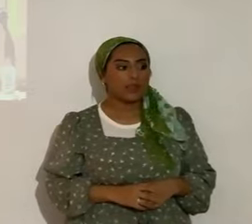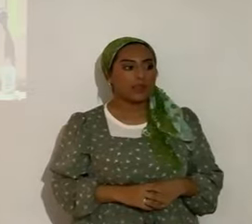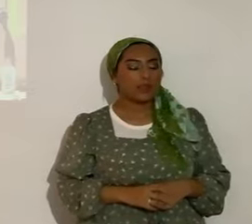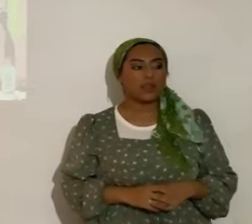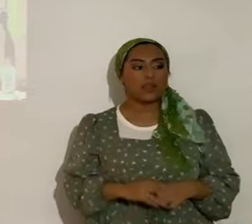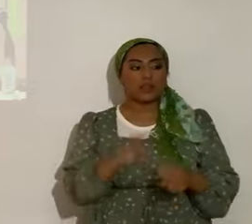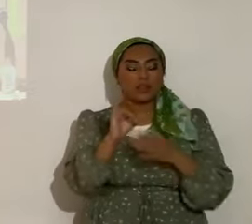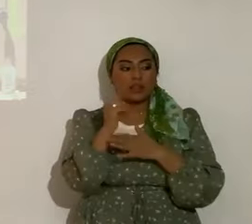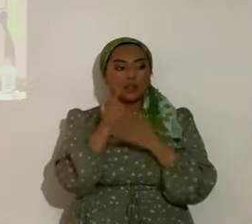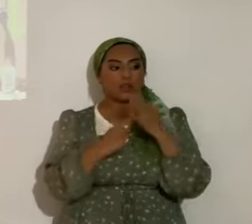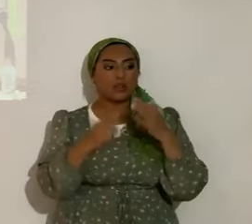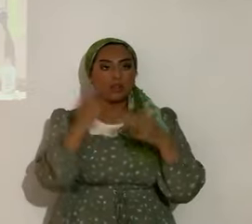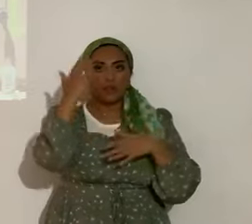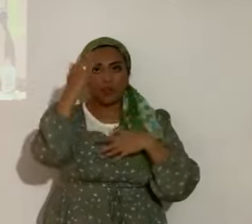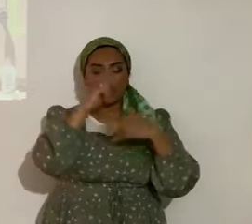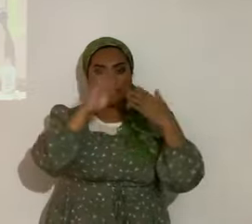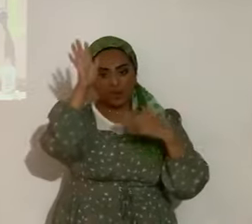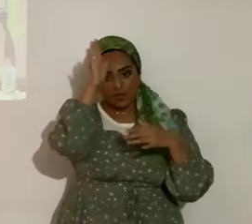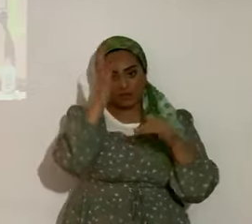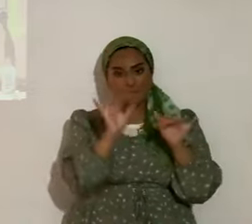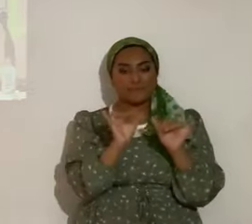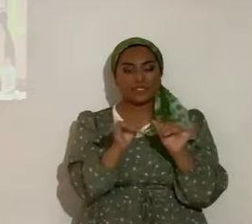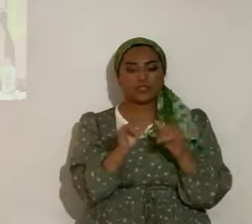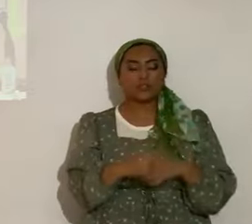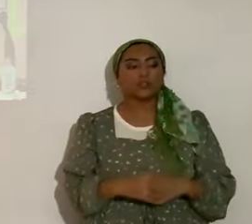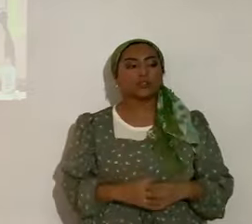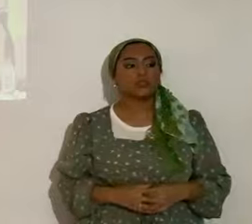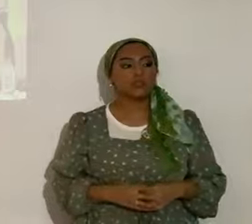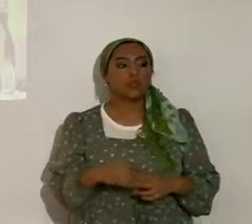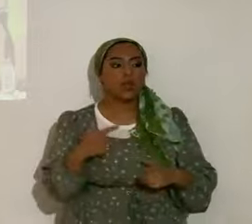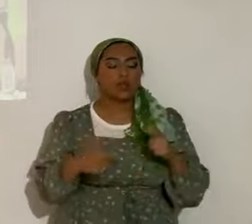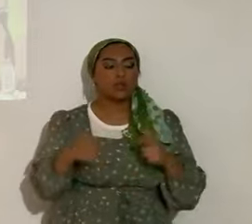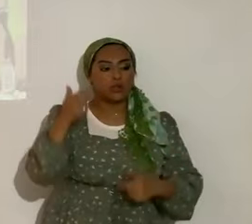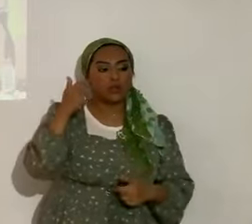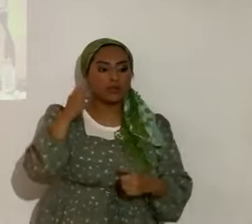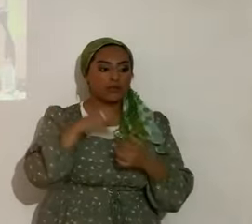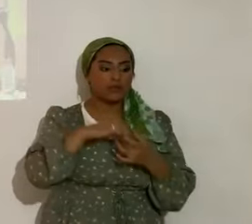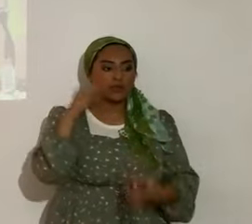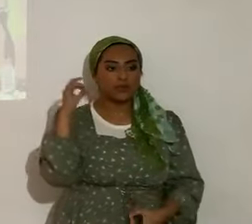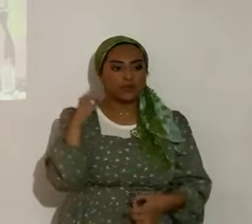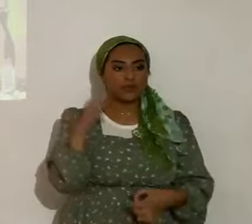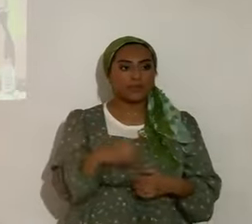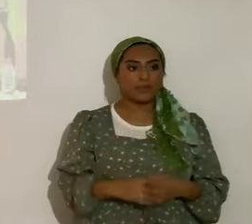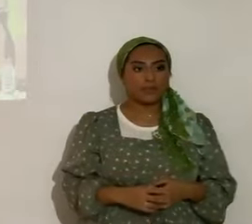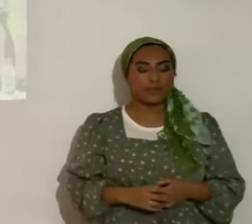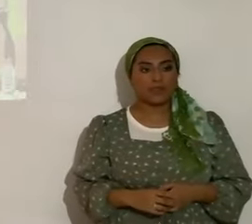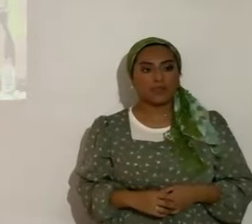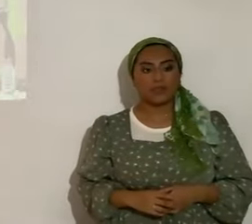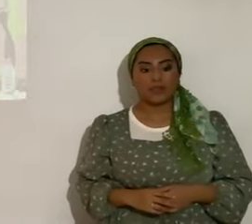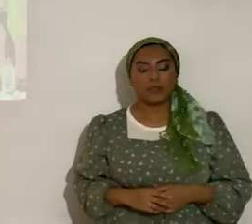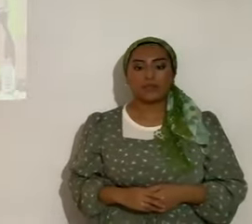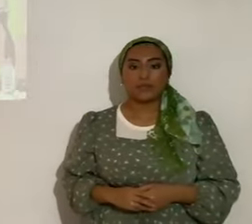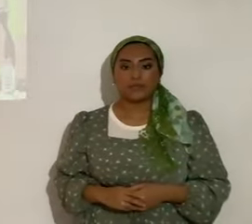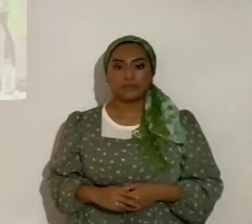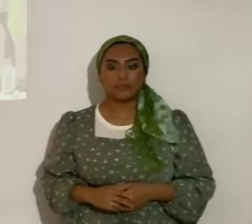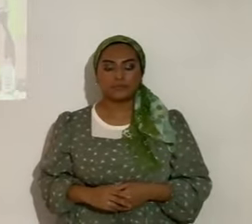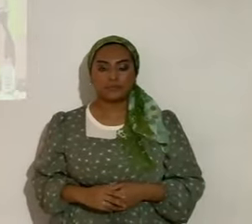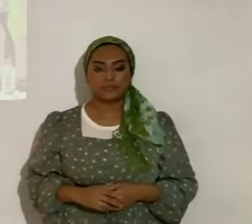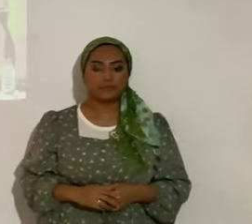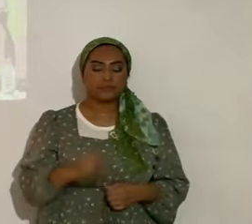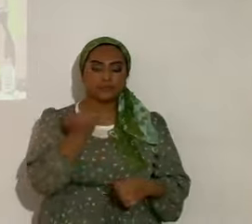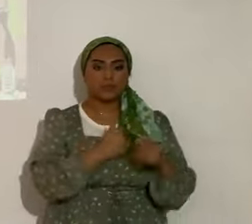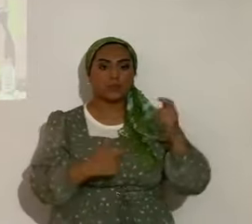Eso es lo que mide el Eterno, lo grande del alma. Que mide en nosotros el Eterno un